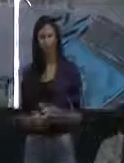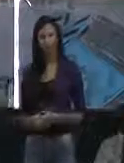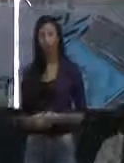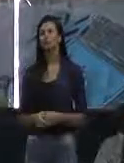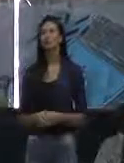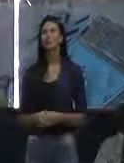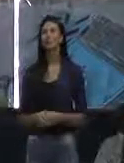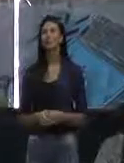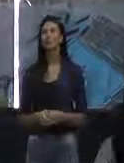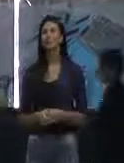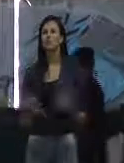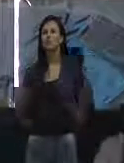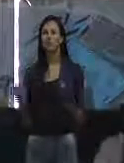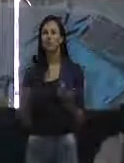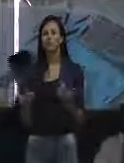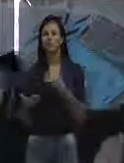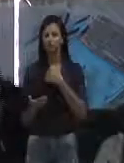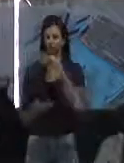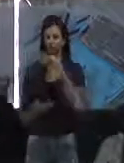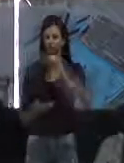esse parlamentar que nesse momento fala